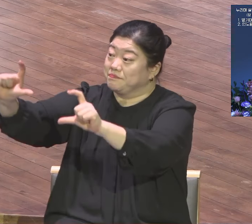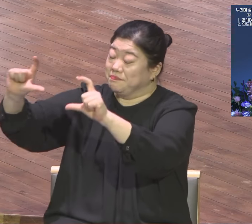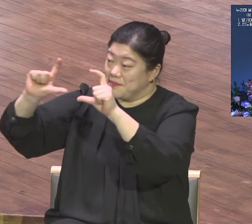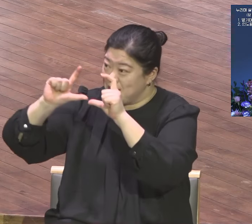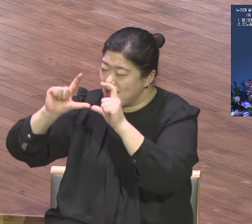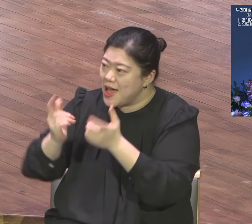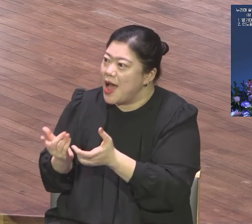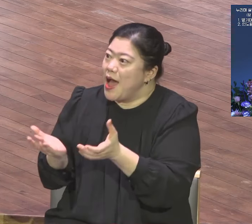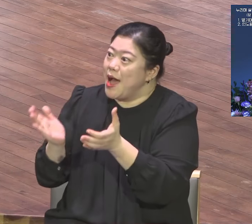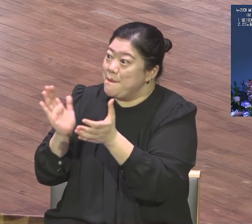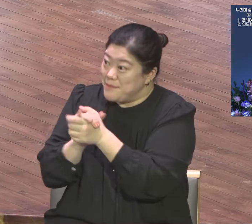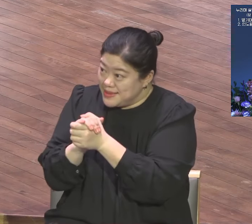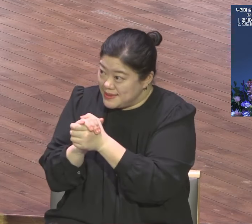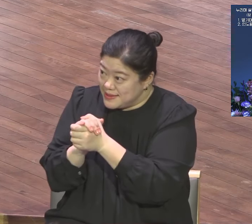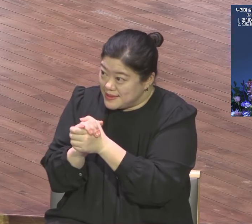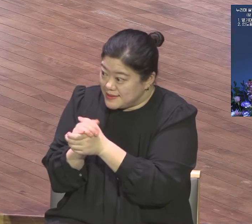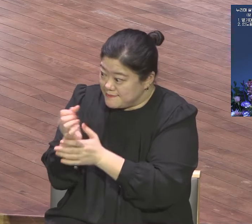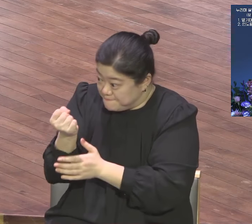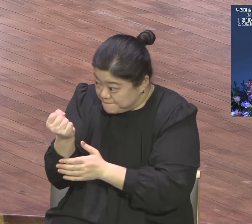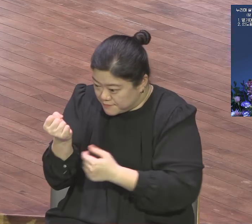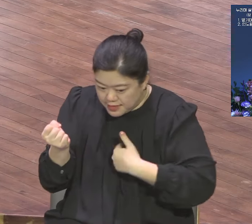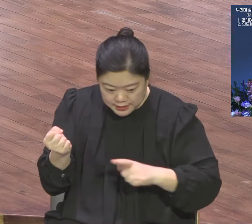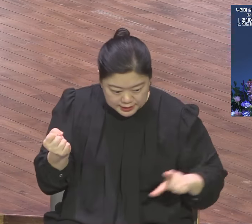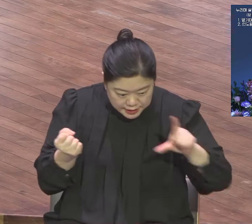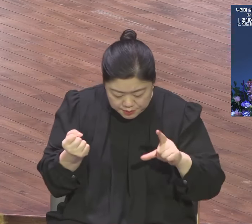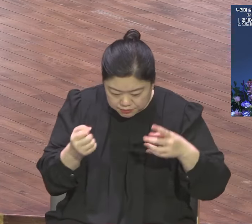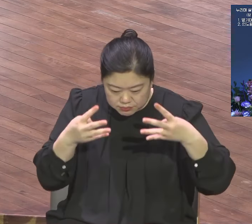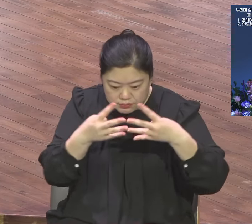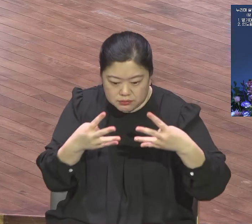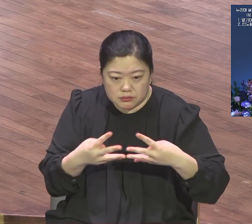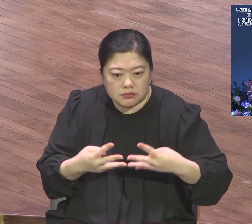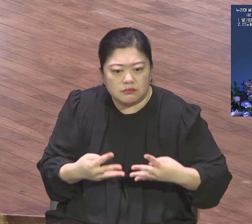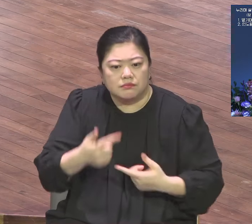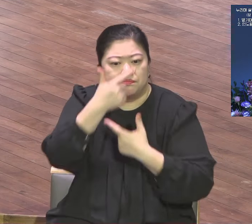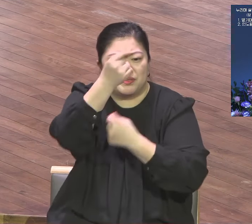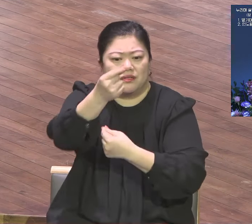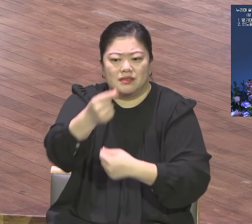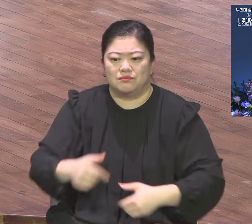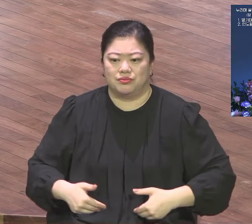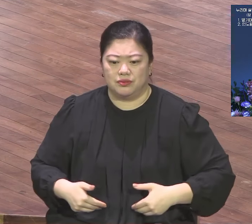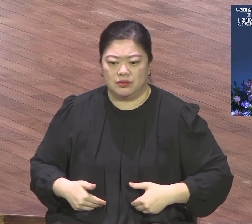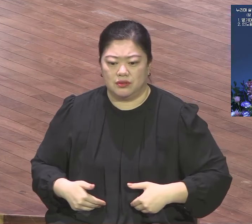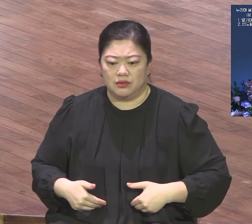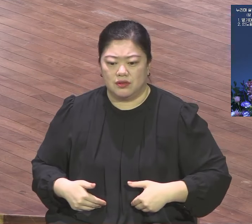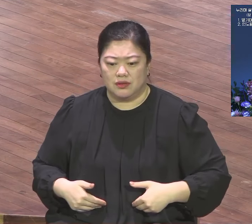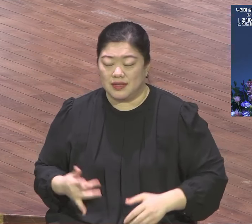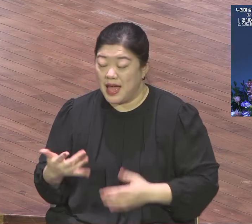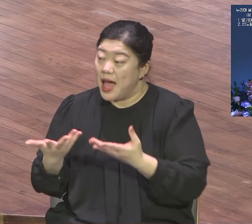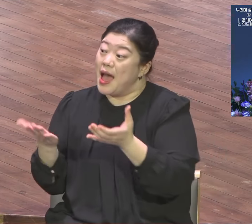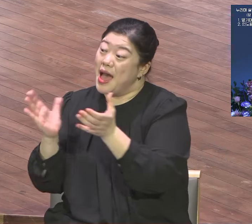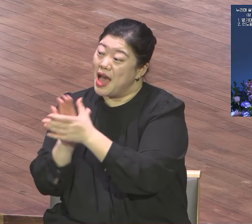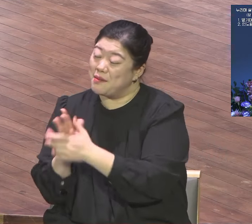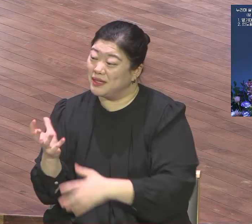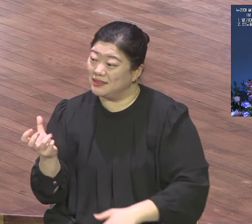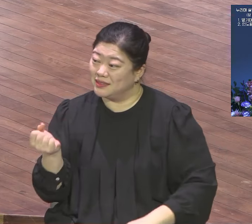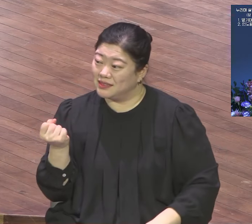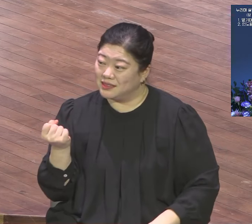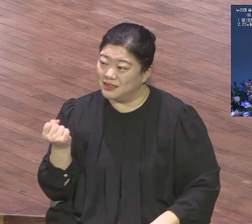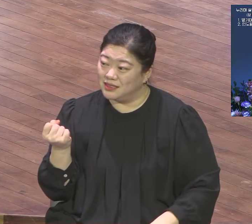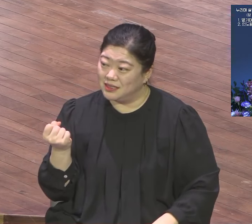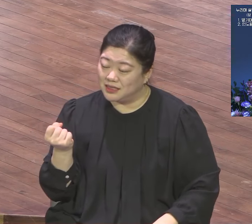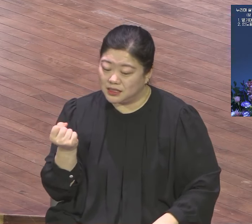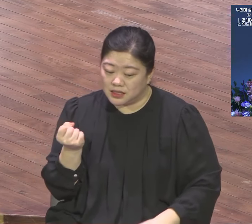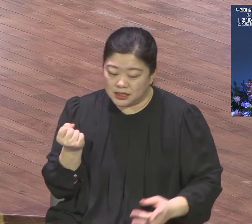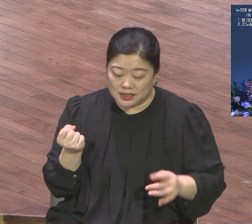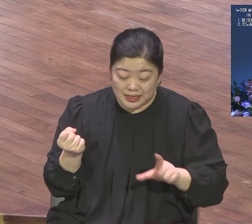돼야 돼. 24. 24. 이게 중요합니다. 이게 뭐예요? 성경인도예요. 성경인도가 뭐예요? 말씀 따라가는